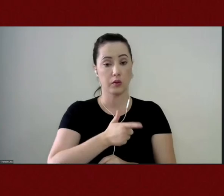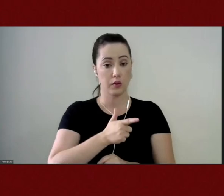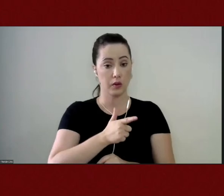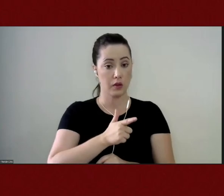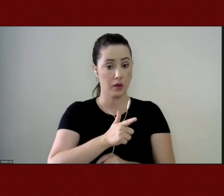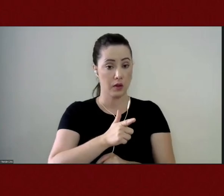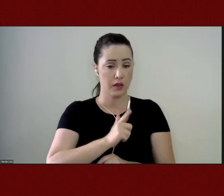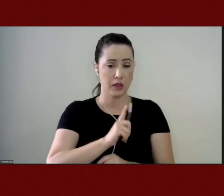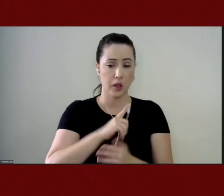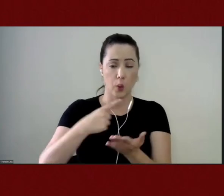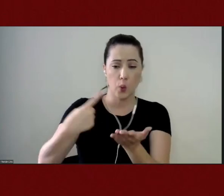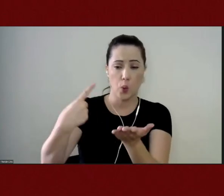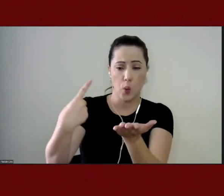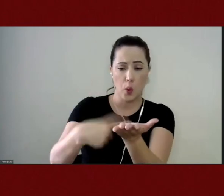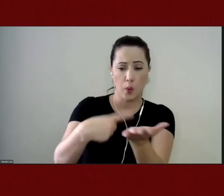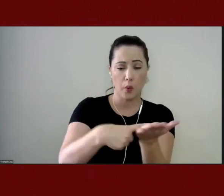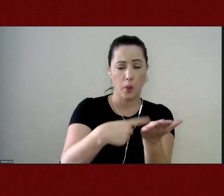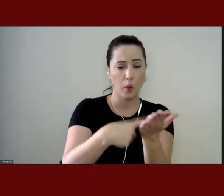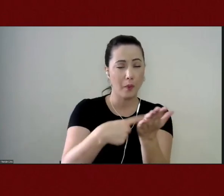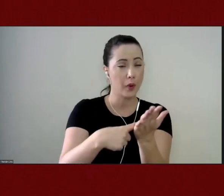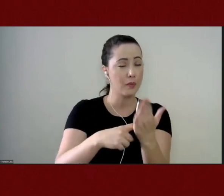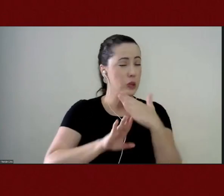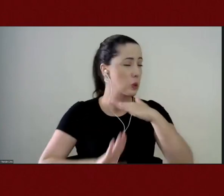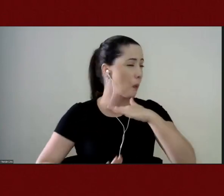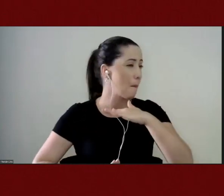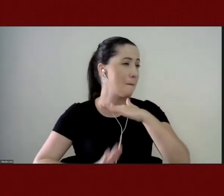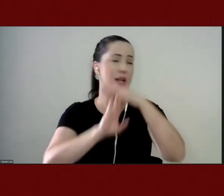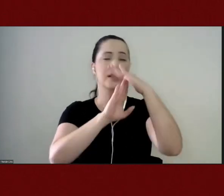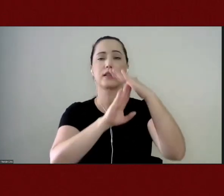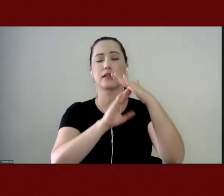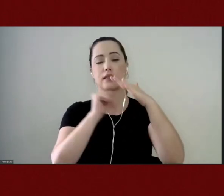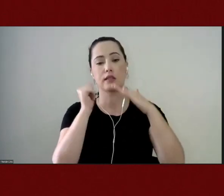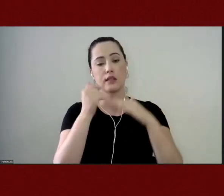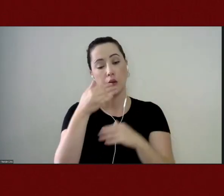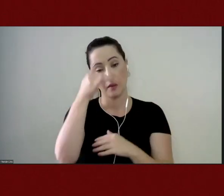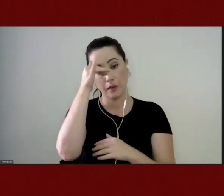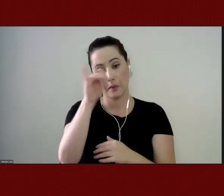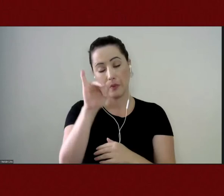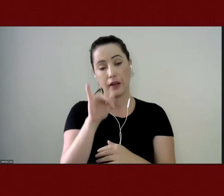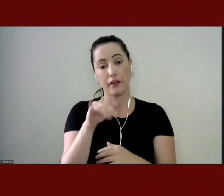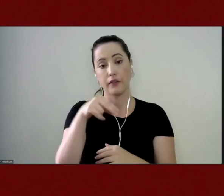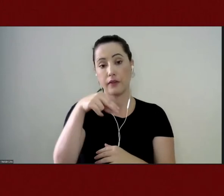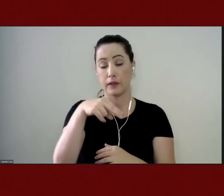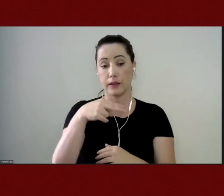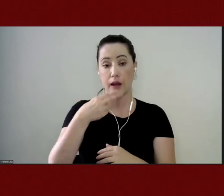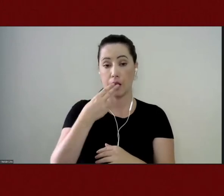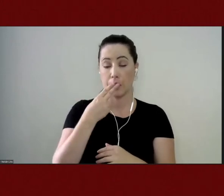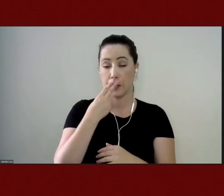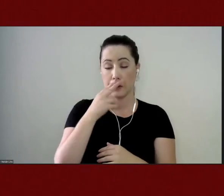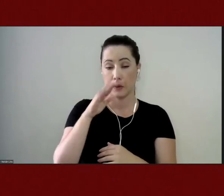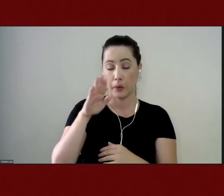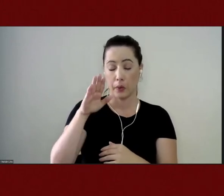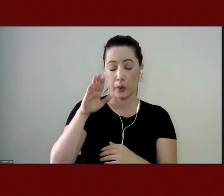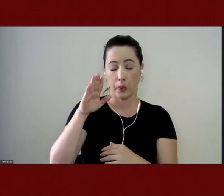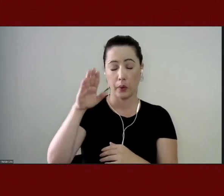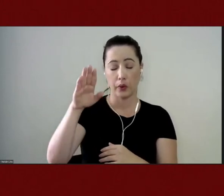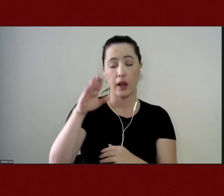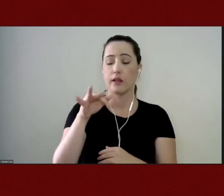é confirmado o compromisso máximo do partido na luta contra o nazifascismo e, ao mesmo tempo, sua reorganização